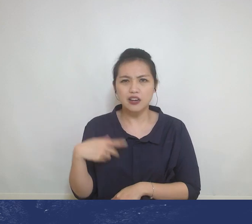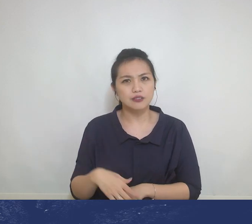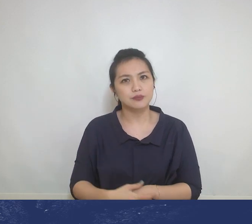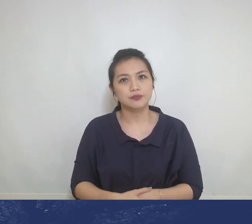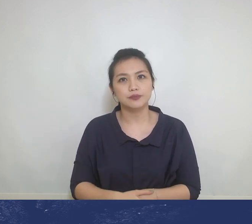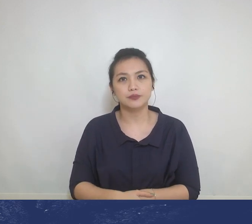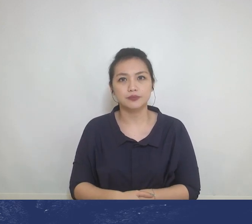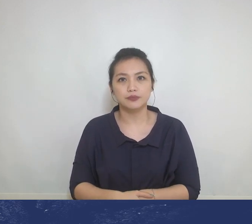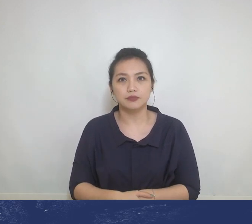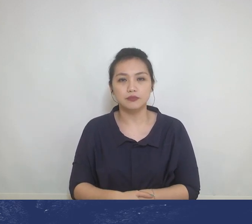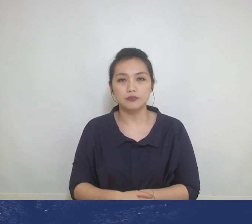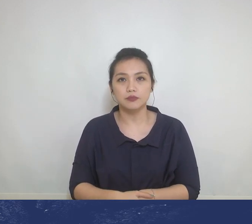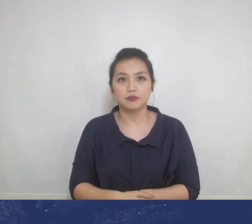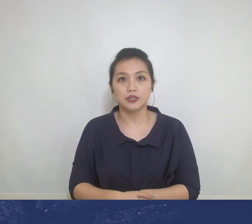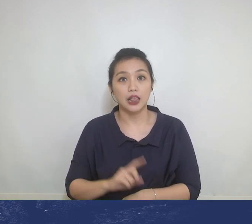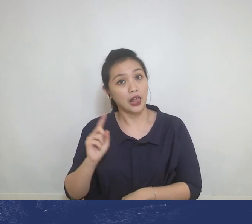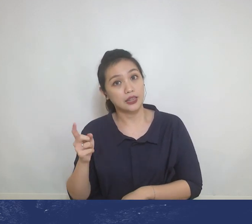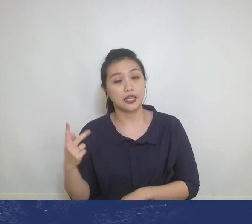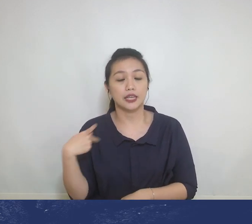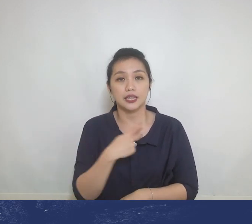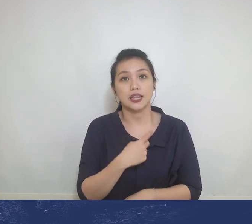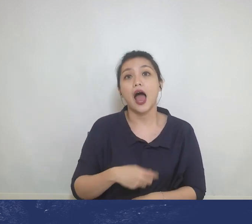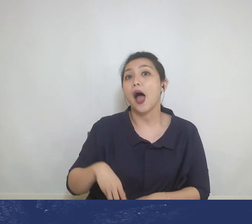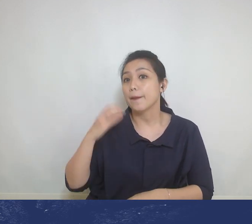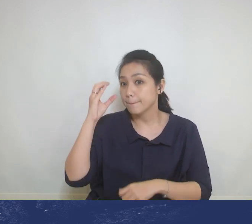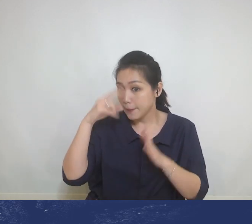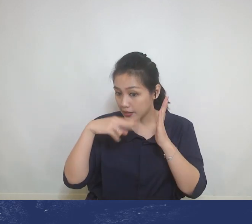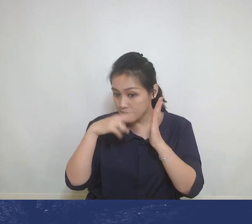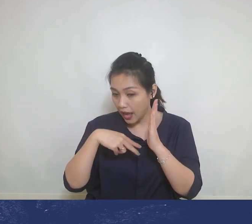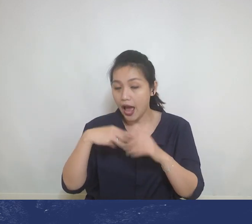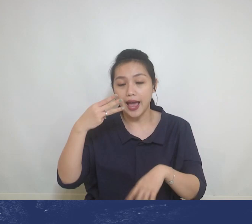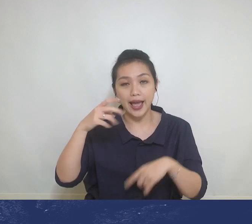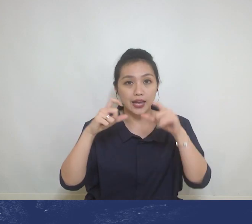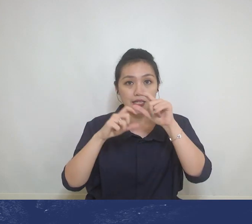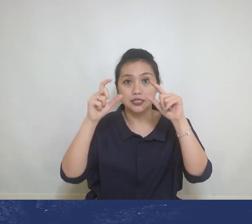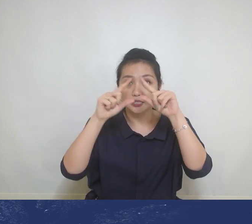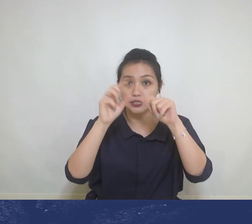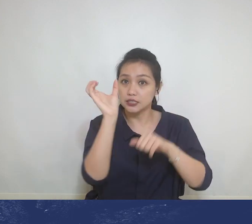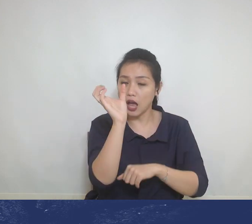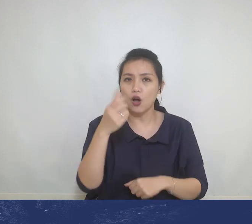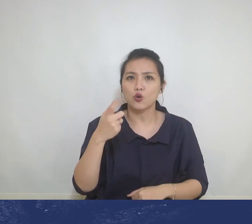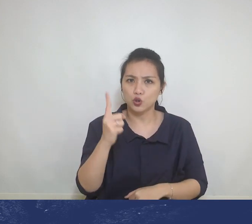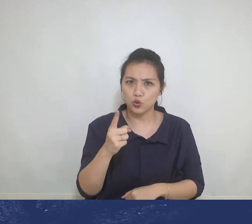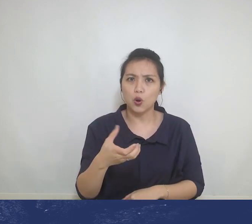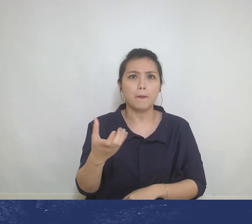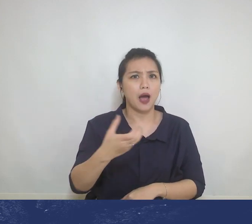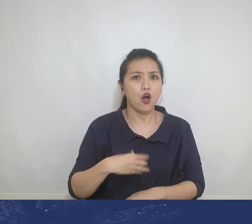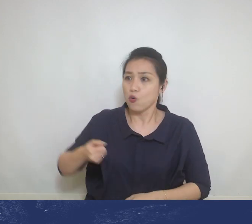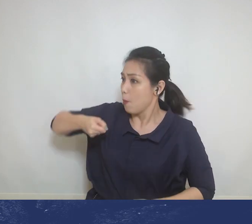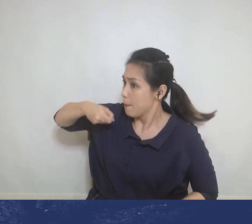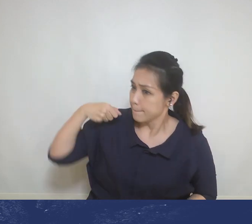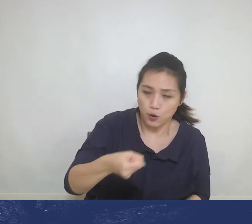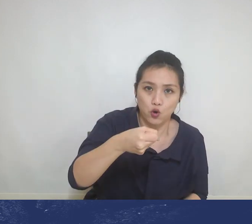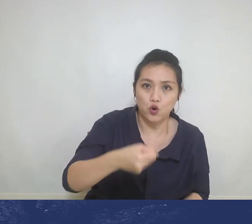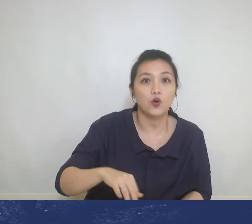tuh gini, tadi kan kita sudah baca ya, kalau Esau itu mau bunuh si Yakub. Terus tiba-tiba di pasal